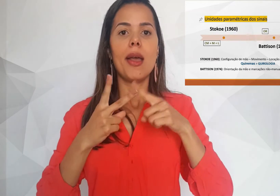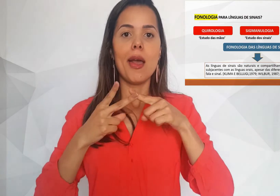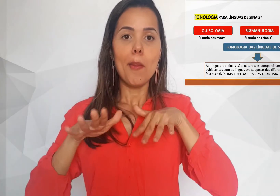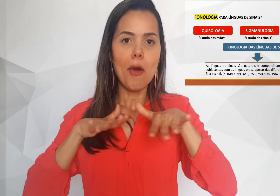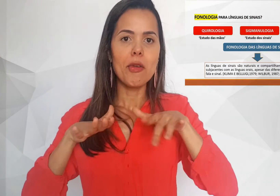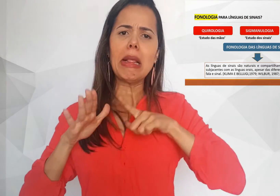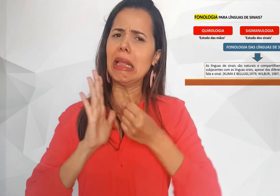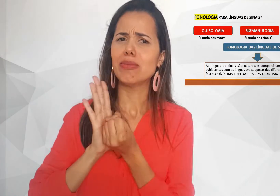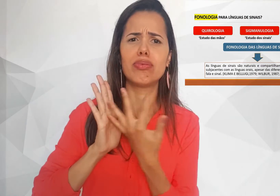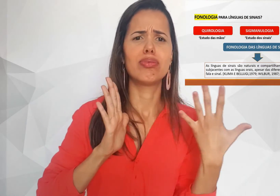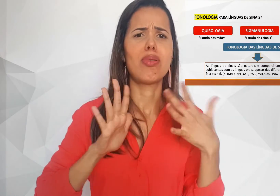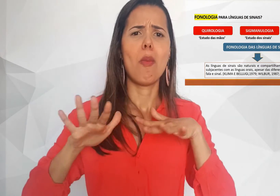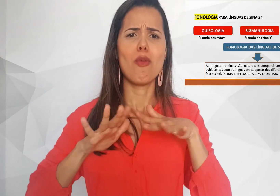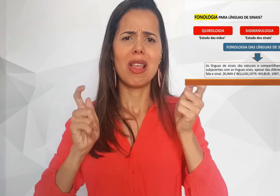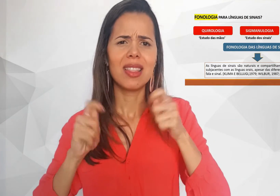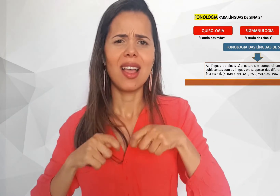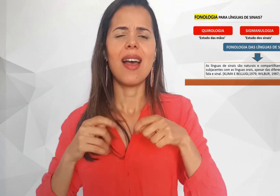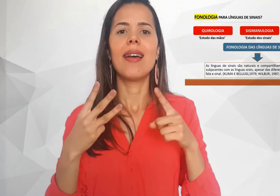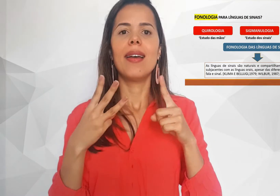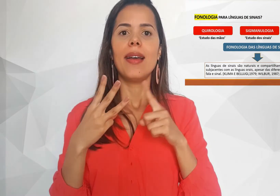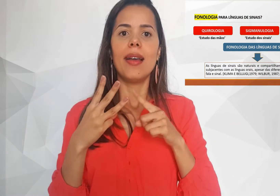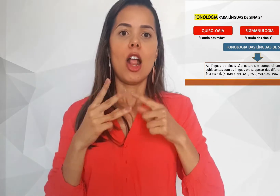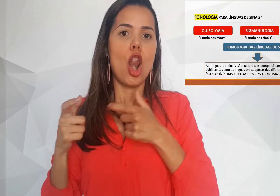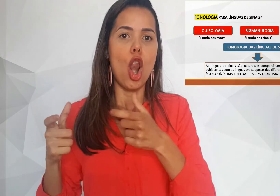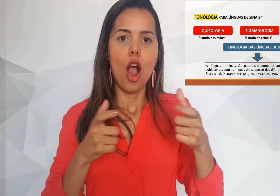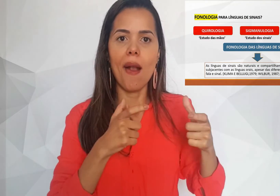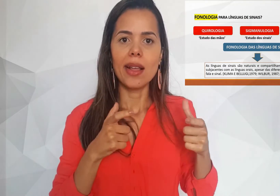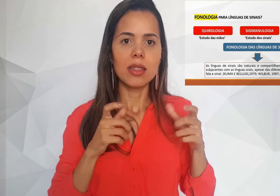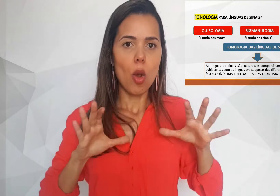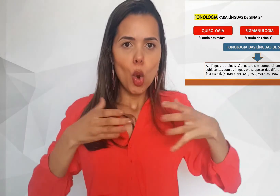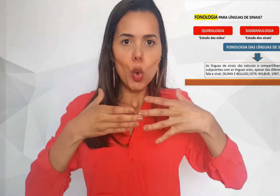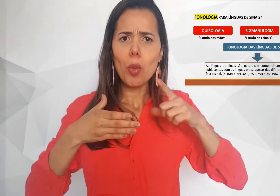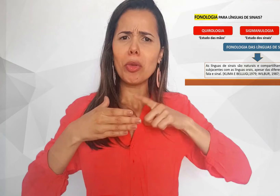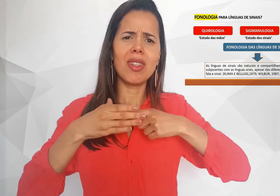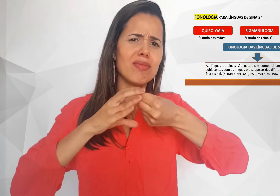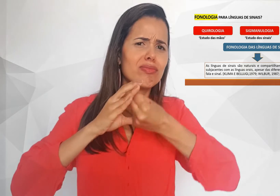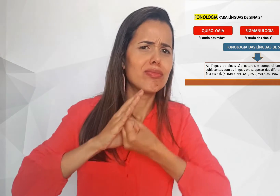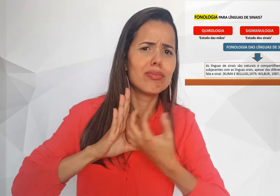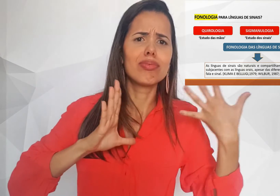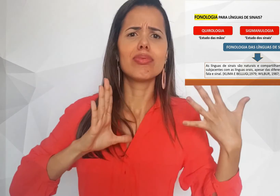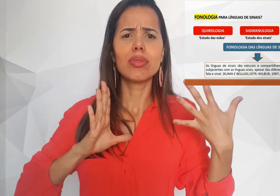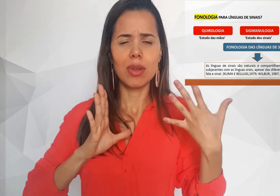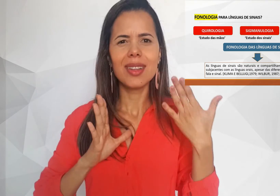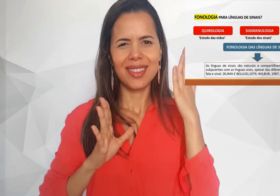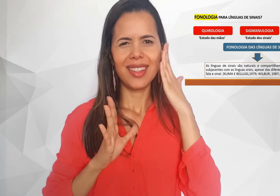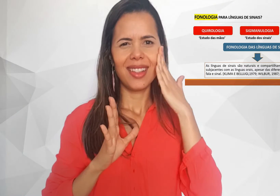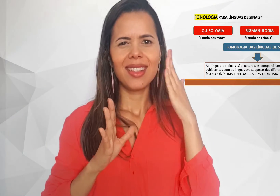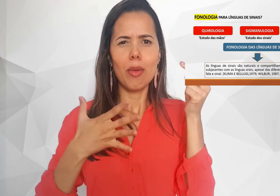representadas. Dentro do grupo de movimentos, eu tenho inúmeros movimentos possíveis de ser utilizado para articulação de